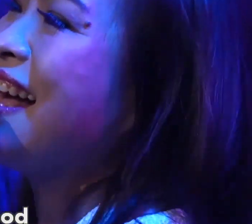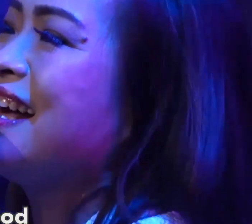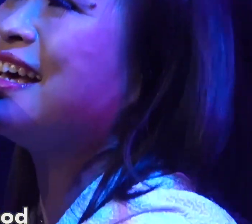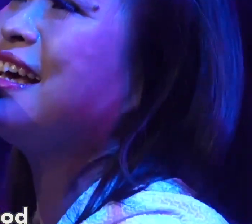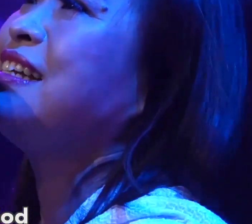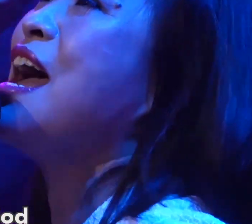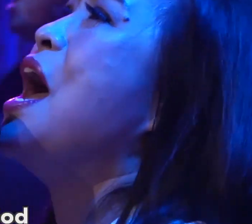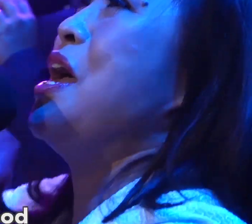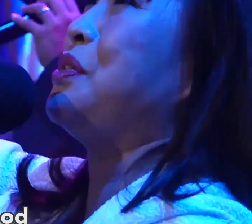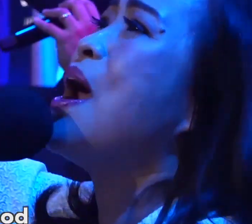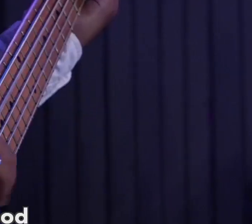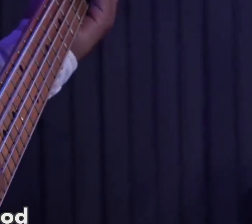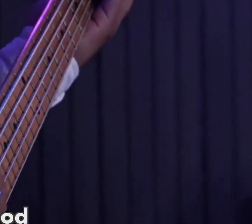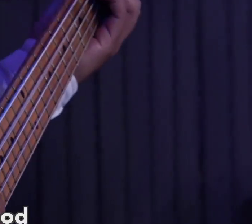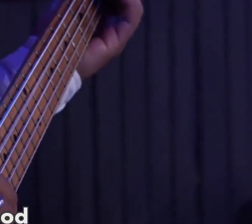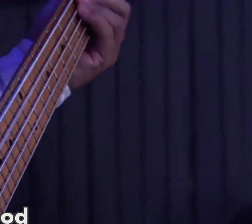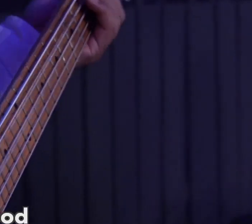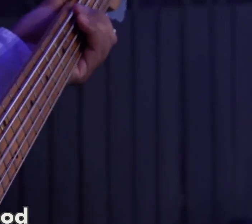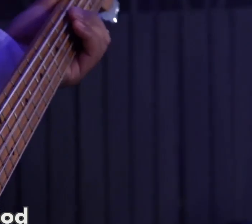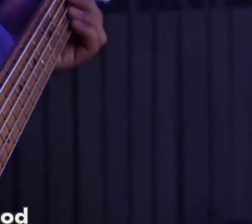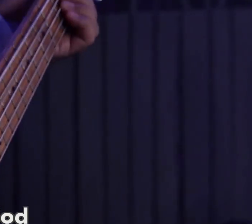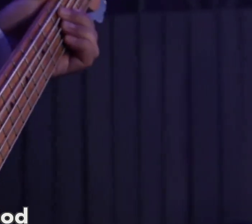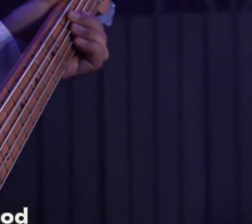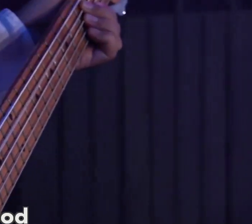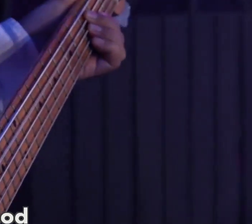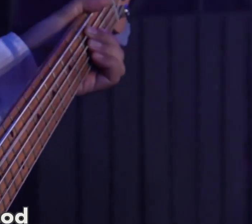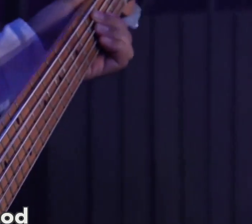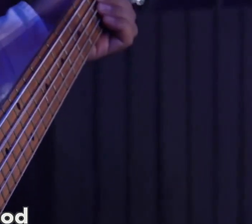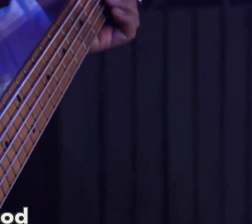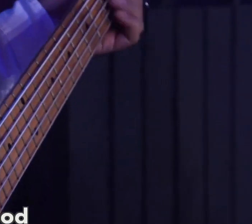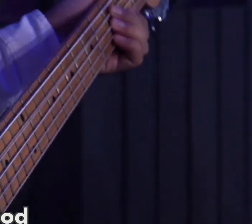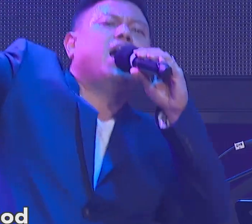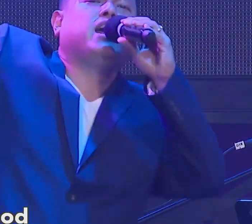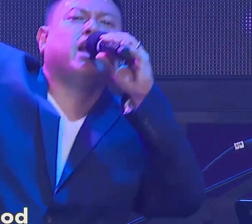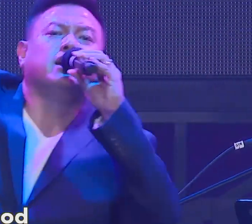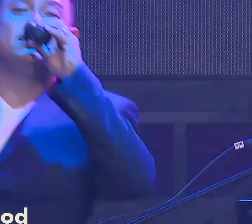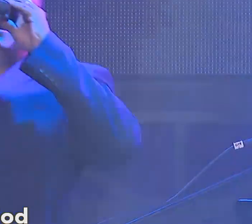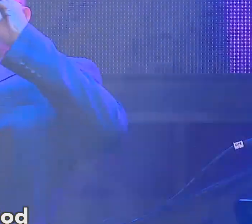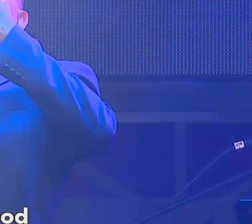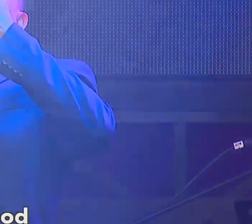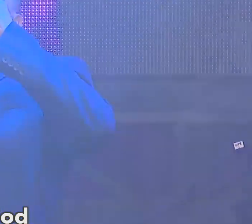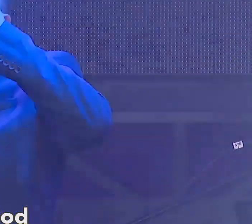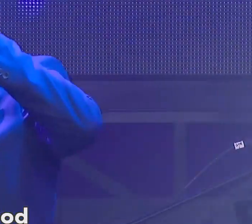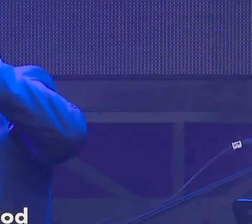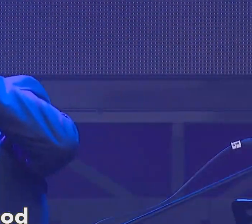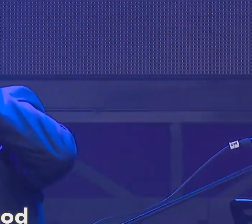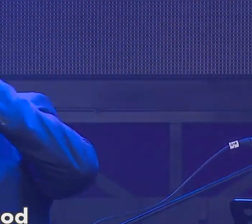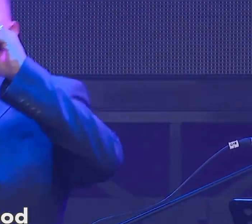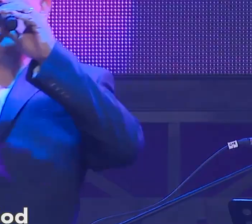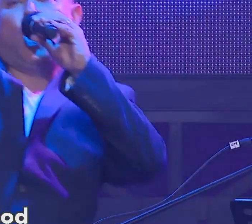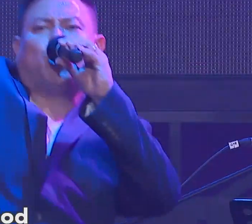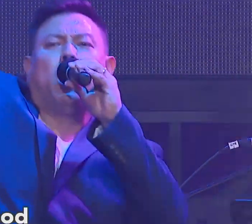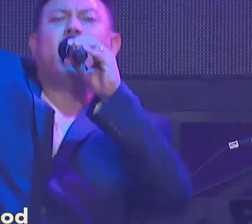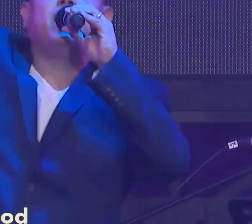dinyatakan. Come on. Great is our God. Great is our